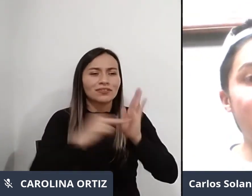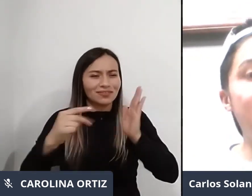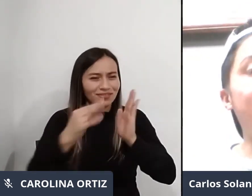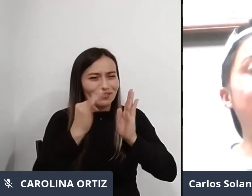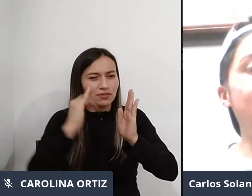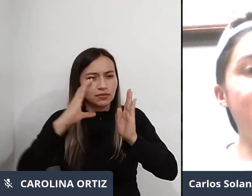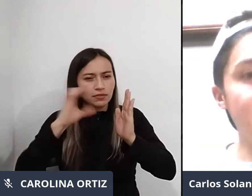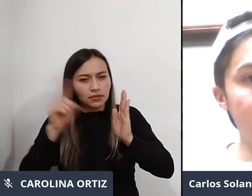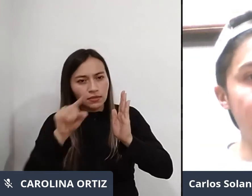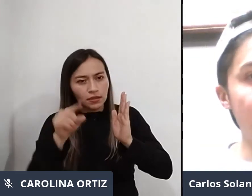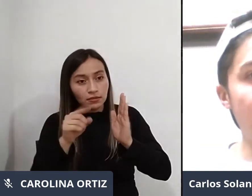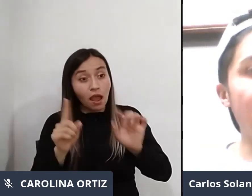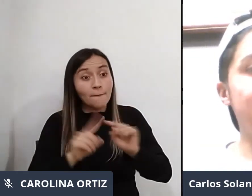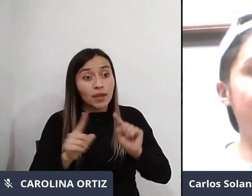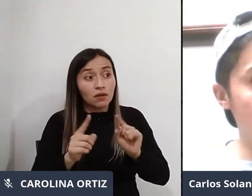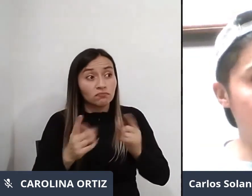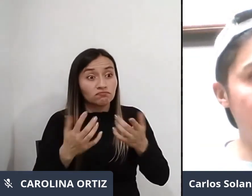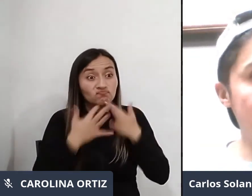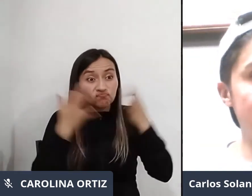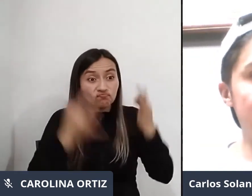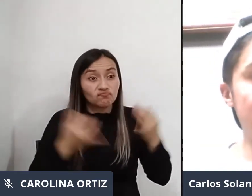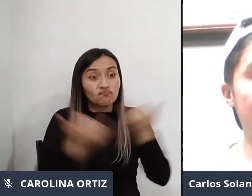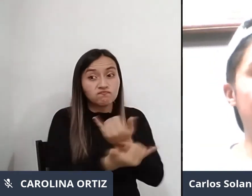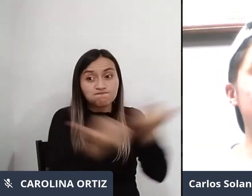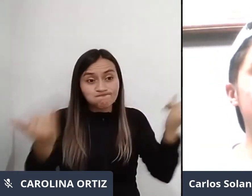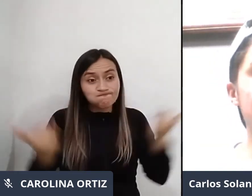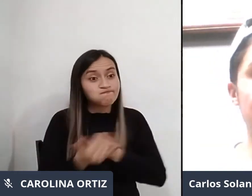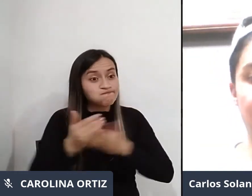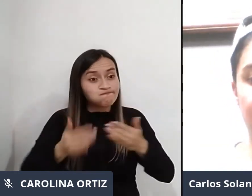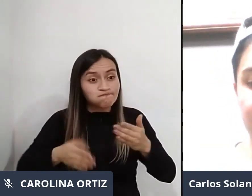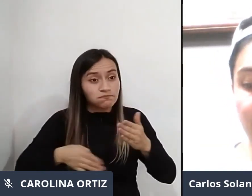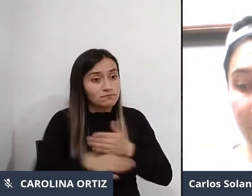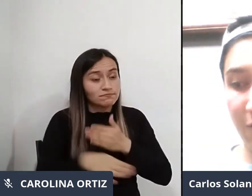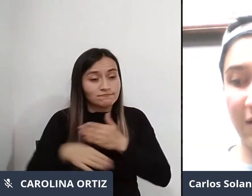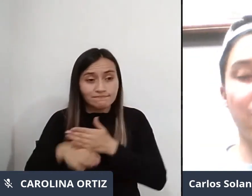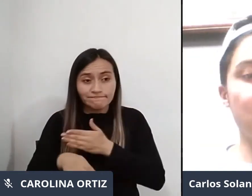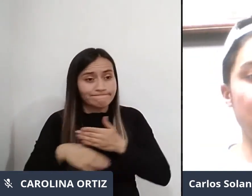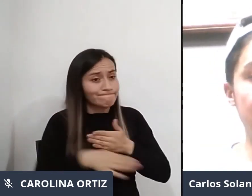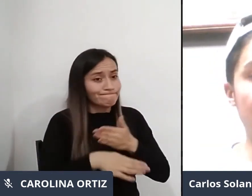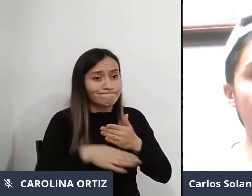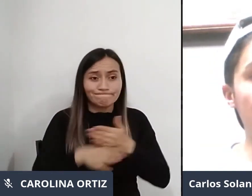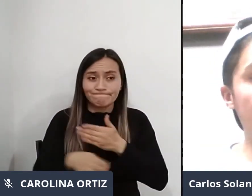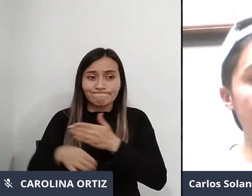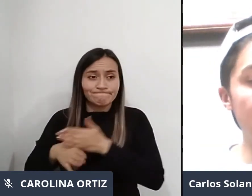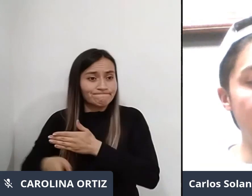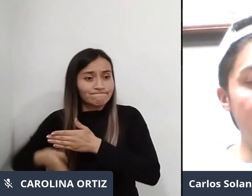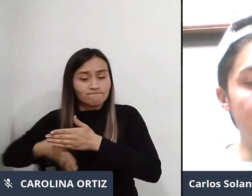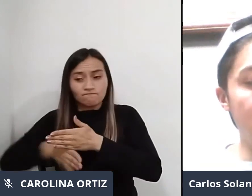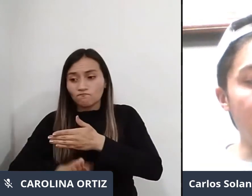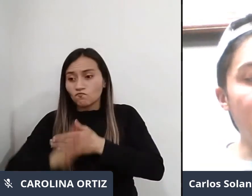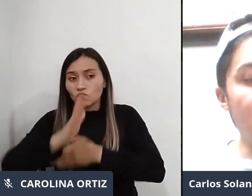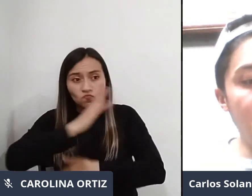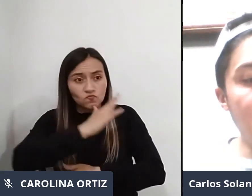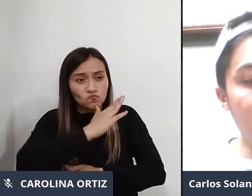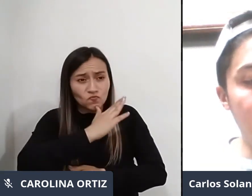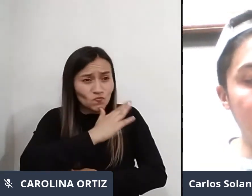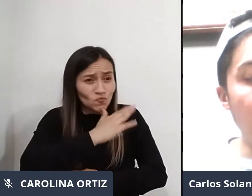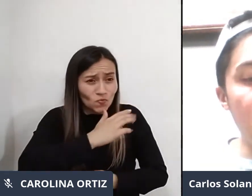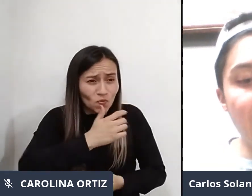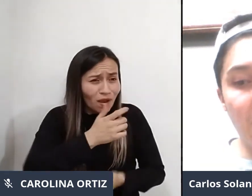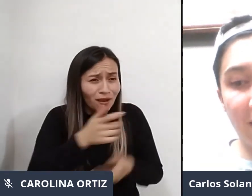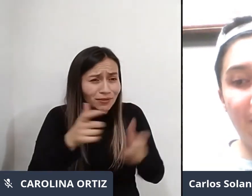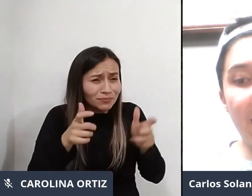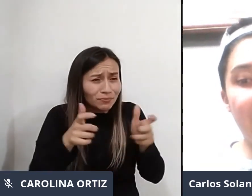real, en la realidad, el acceso es mínimo, digamos. Siento yo